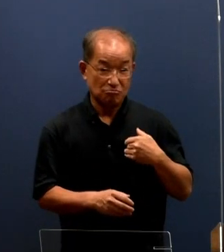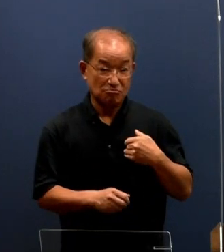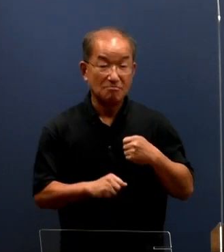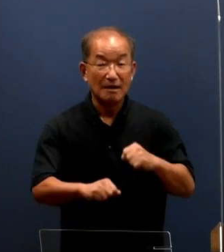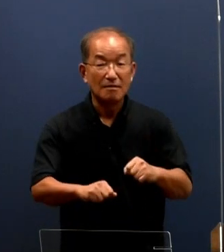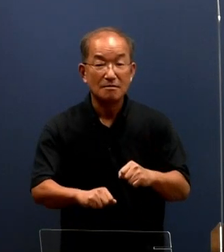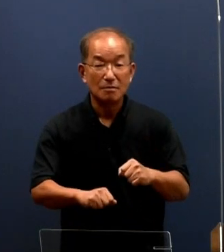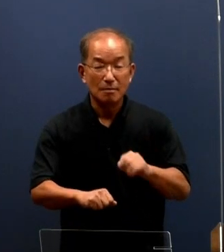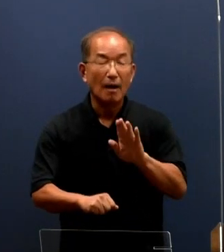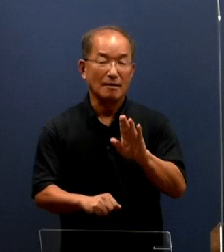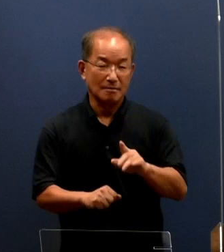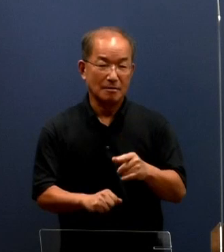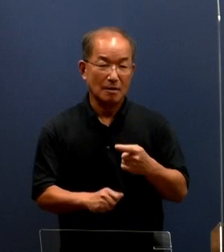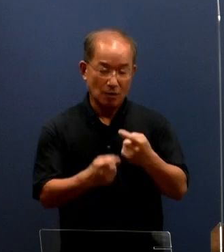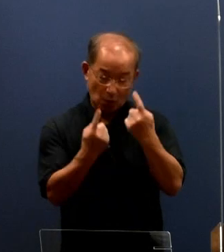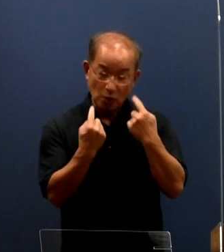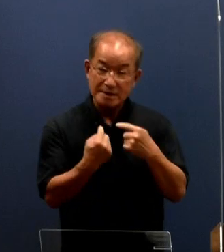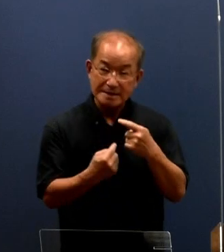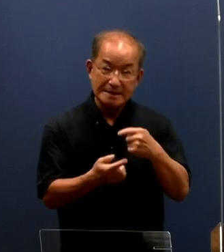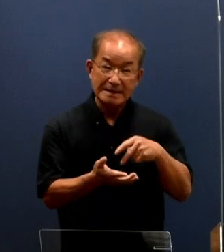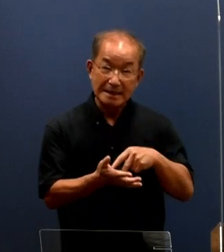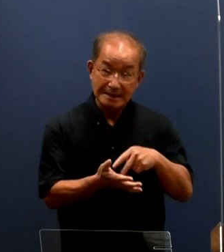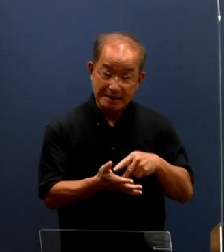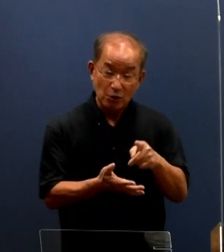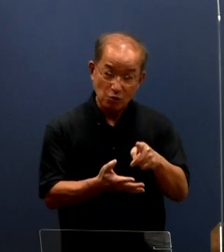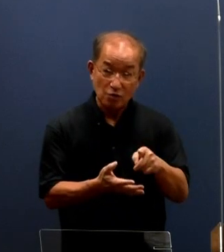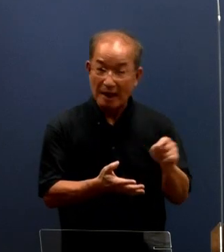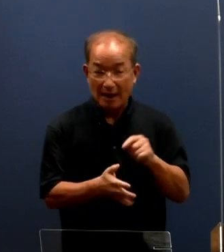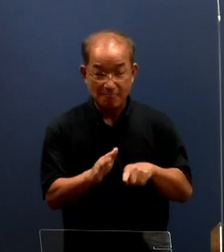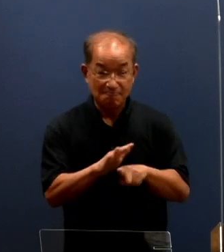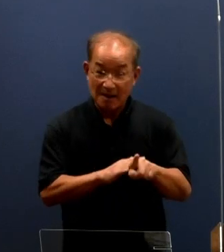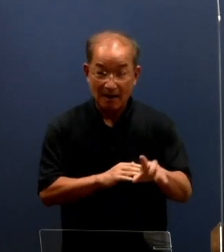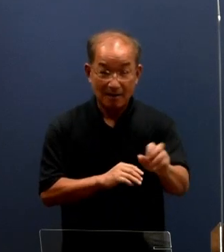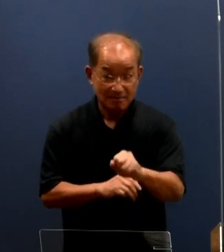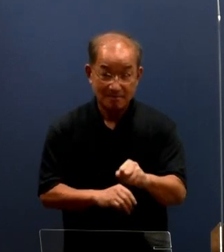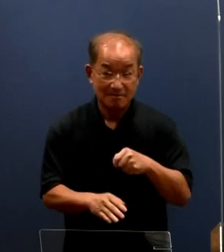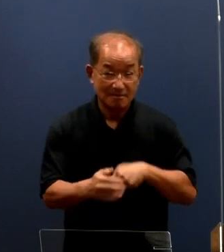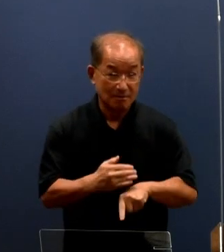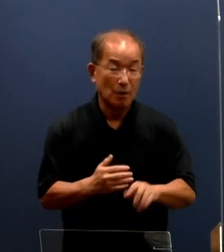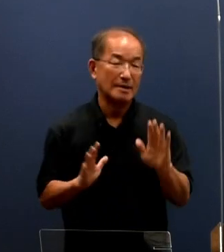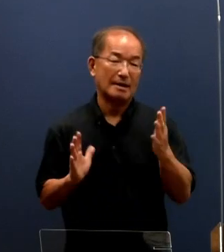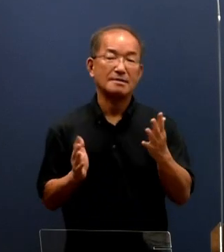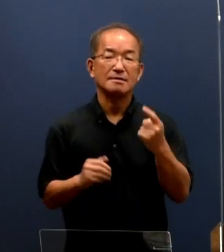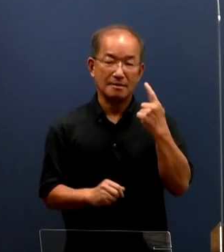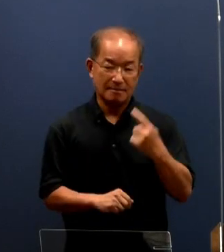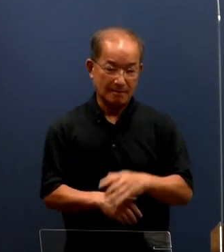基本的に私個人は全くないんです。早くやることについて、